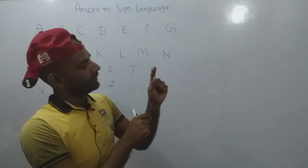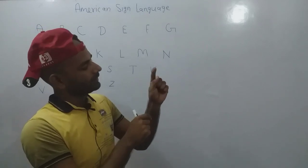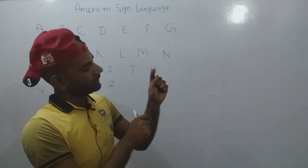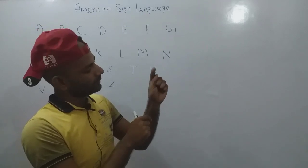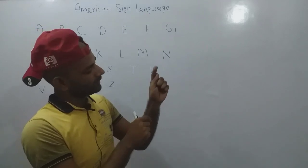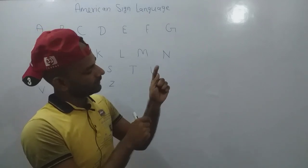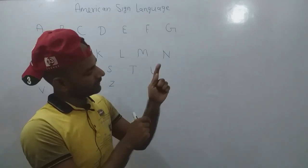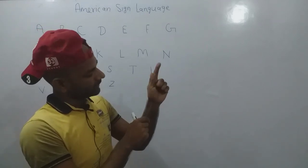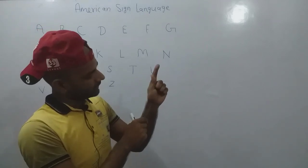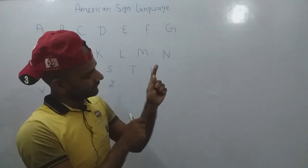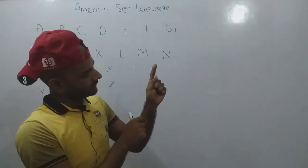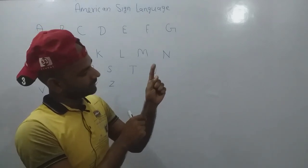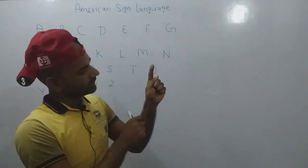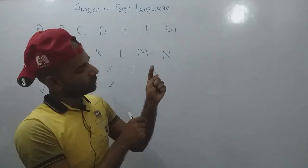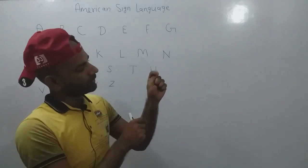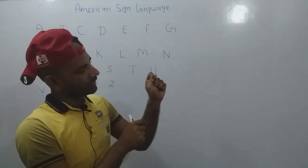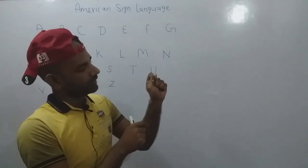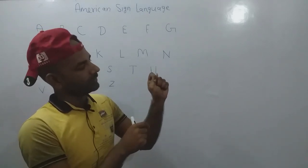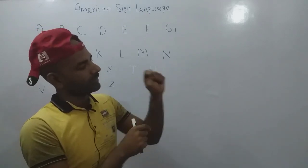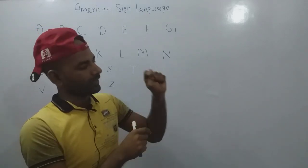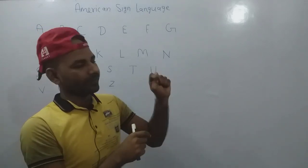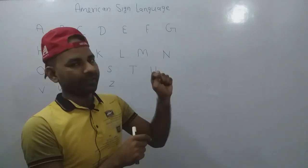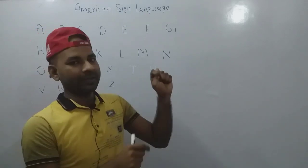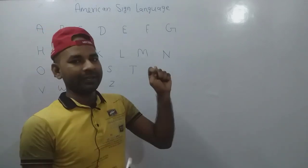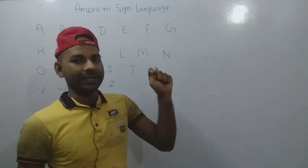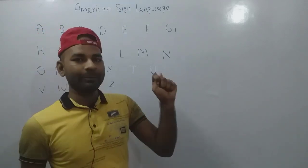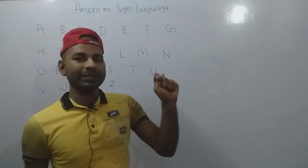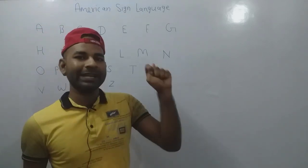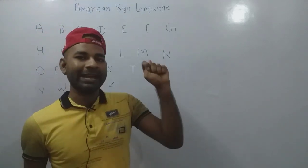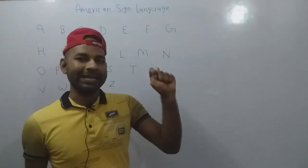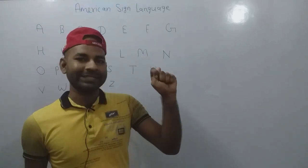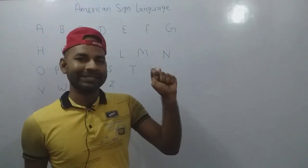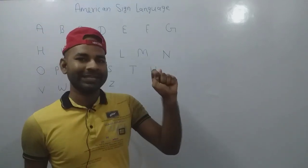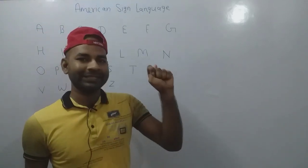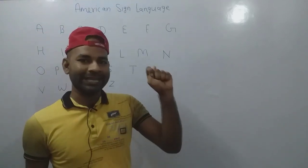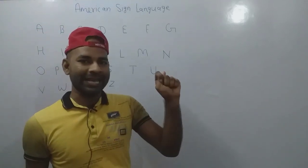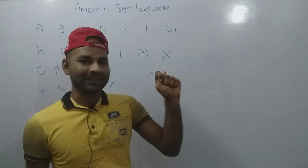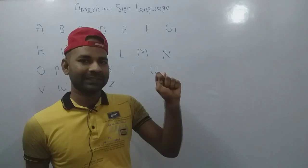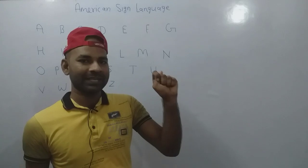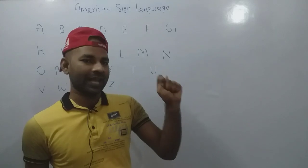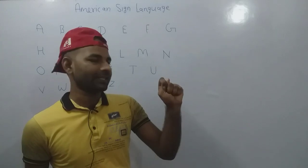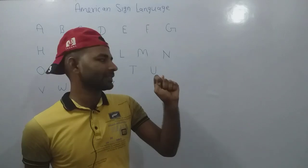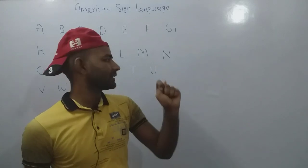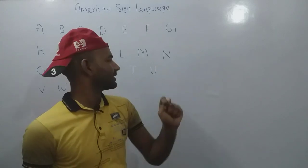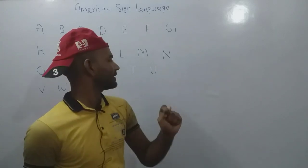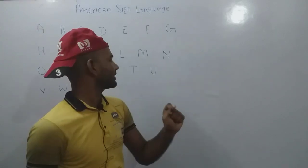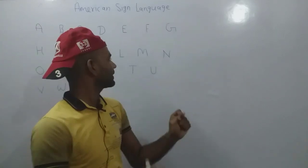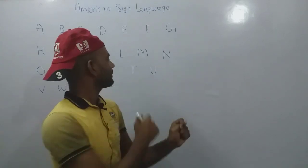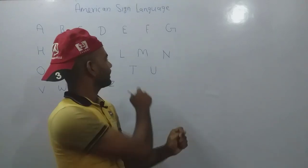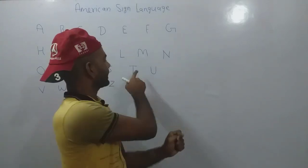इसी में यहाँ रख लीजिए, इसके ऊपर ये कर दीजिए ऐसे, अब बन गया एस एस एस, ठीक।